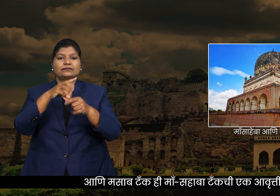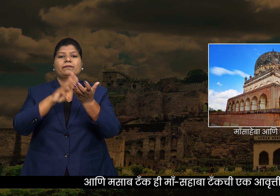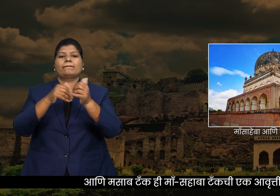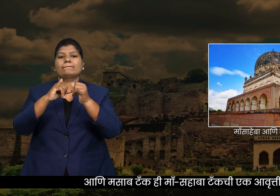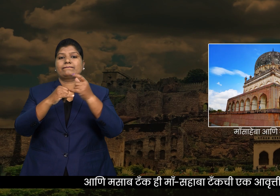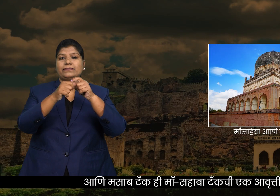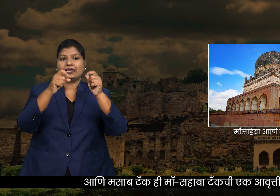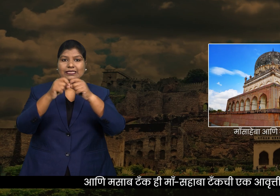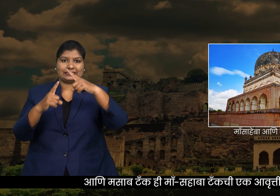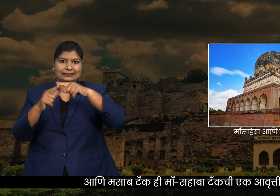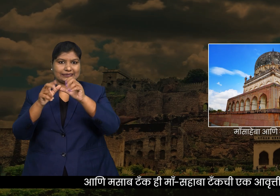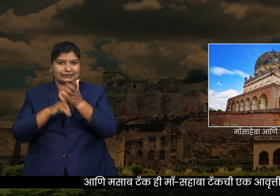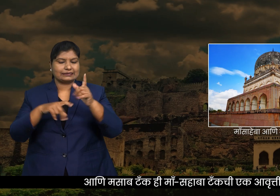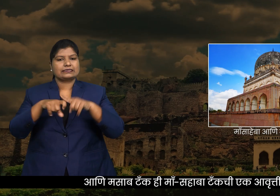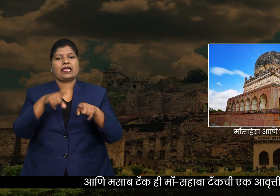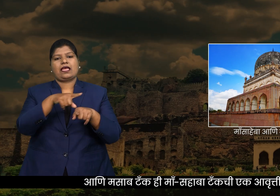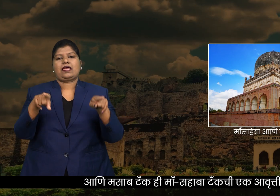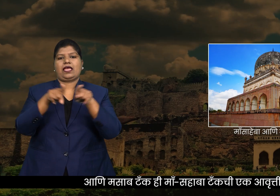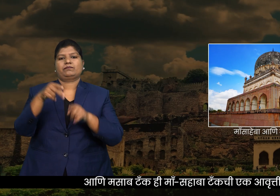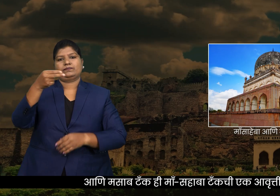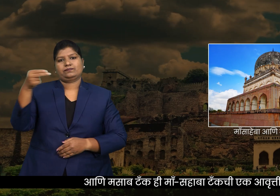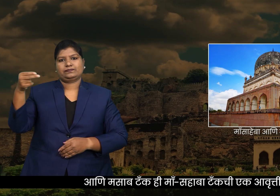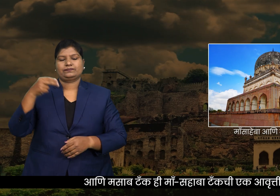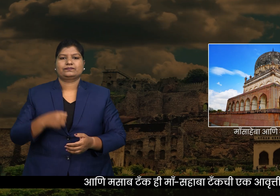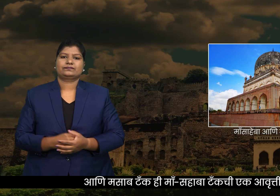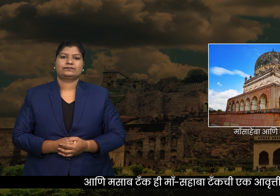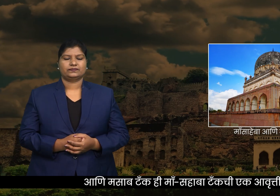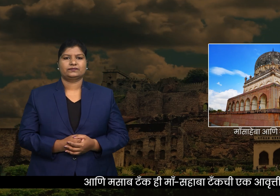सहाबा टंकची एक आवृत्ती आहे.